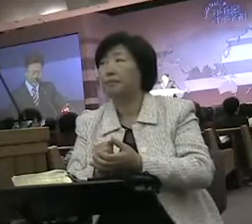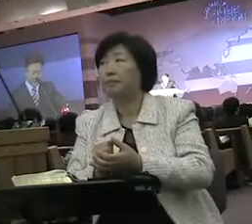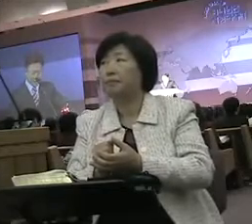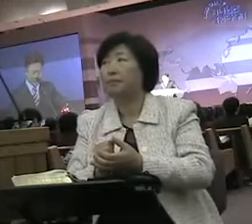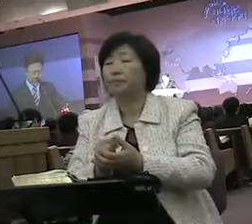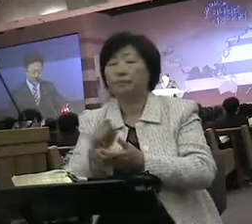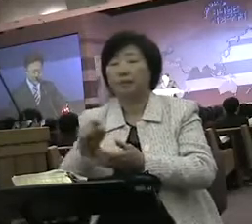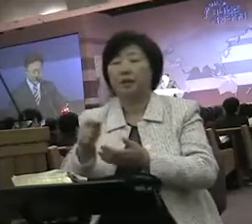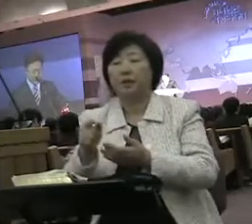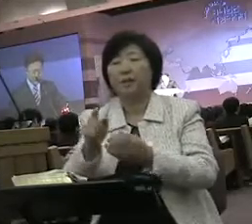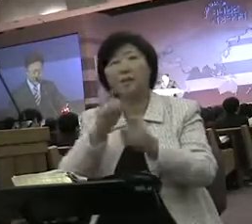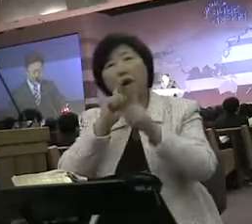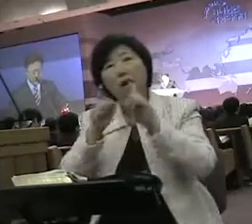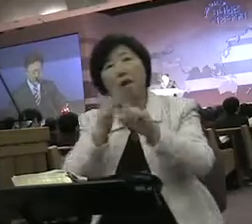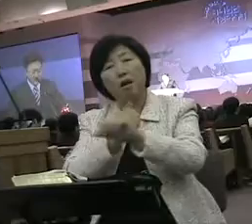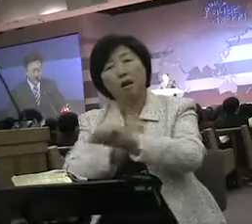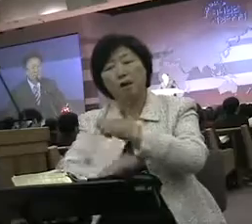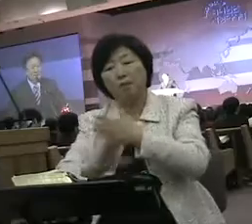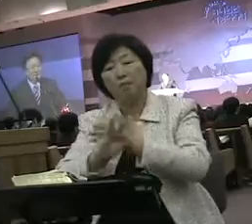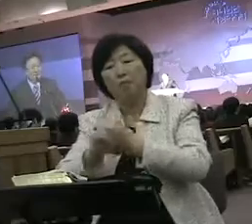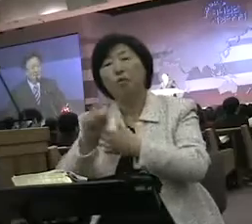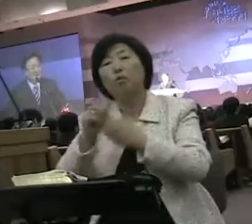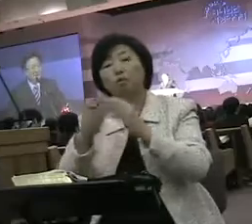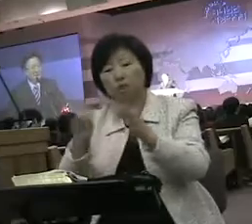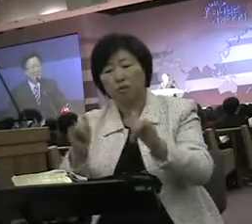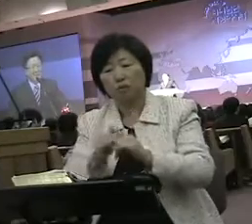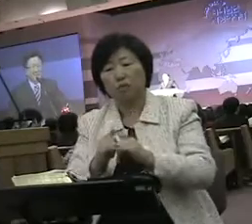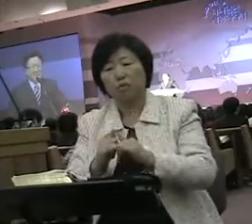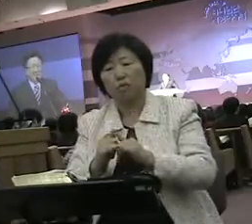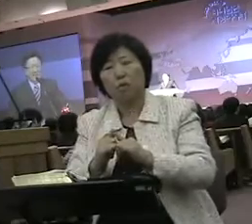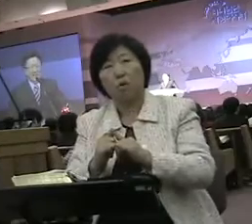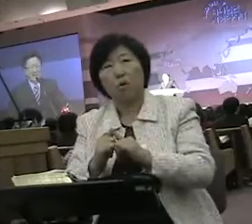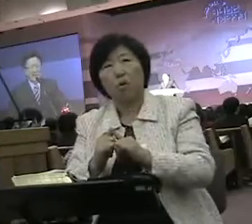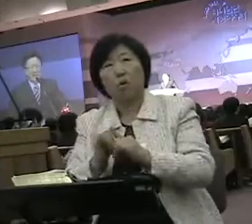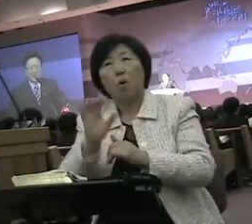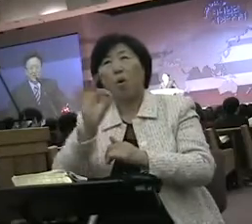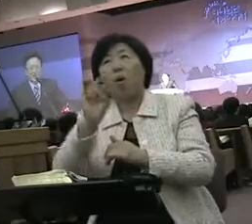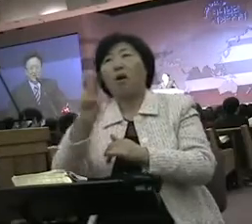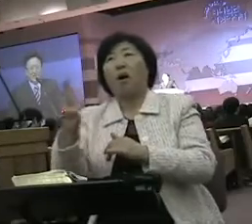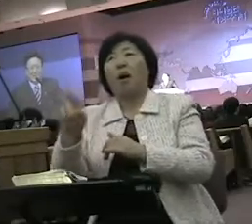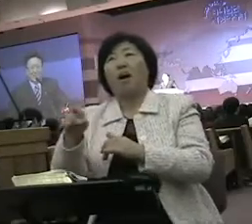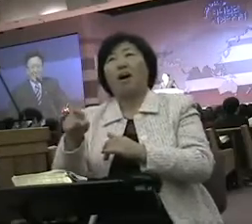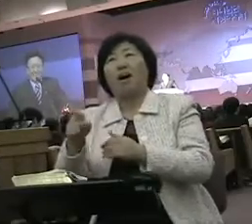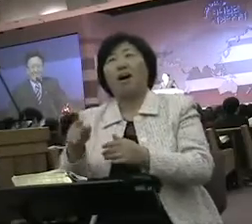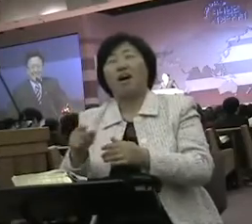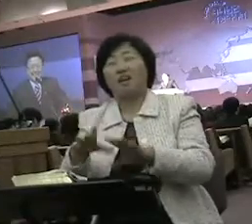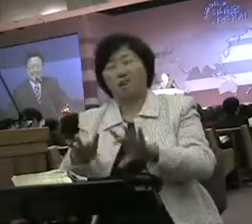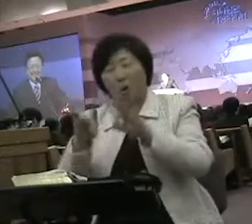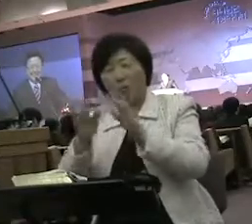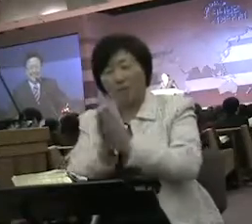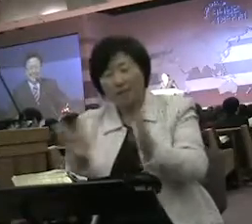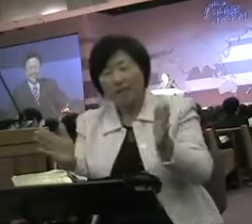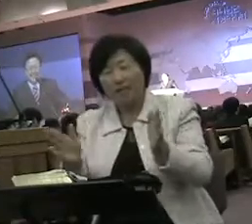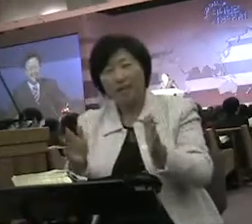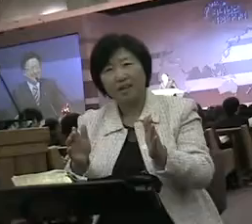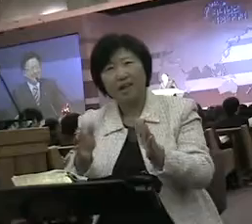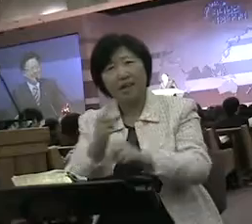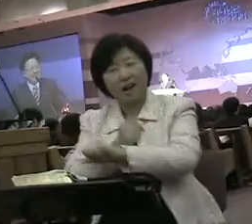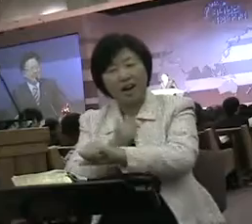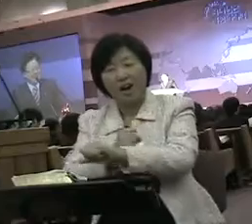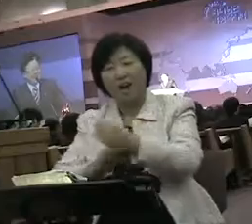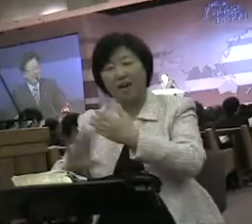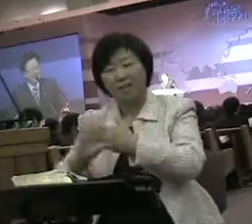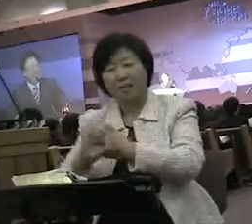제가 이런 이야기를 하면요, 어떤 분들은 야, 이제 개척하면서 꿈도 양지네 이렇게 말씀하시는 분들이